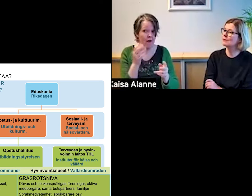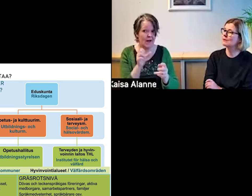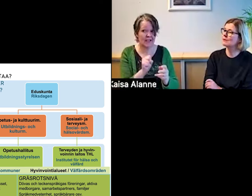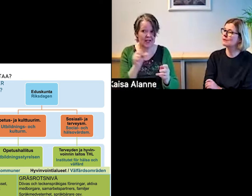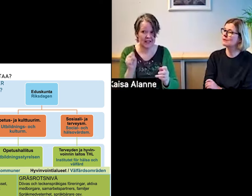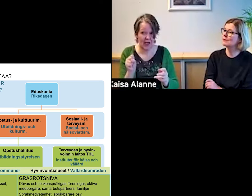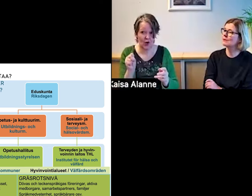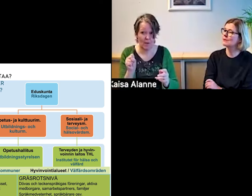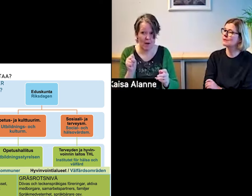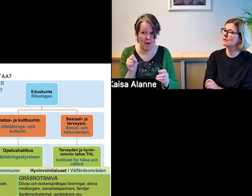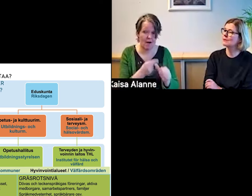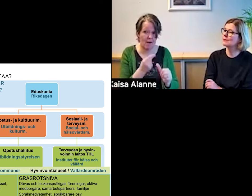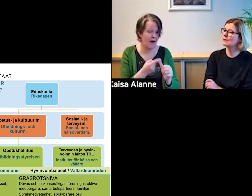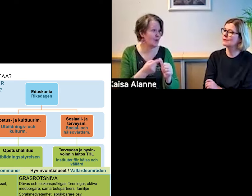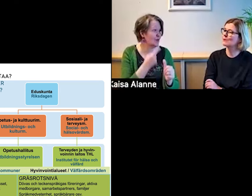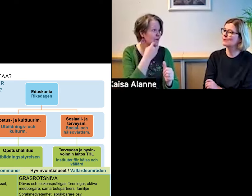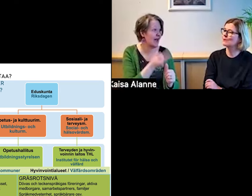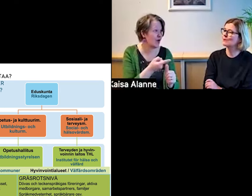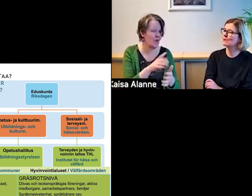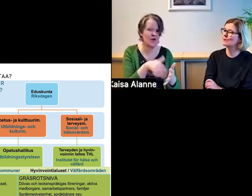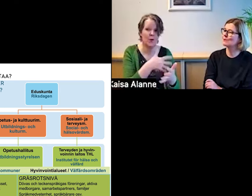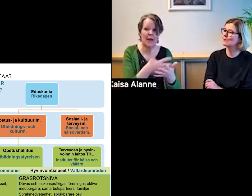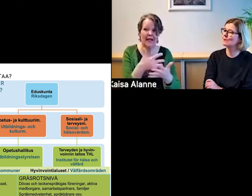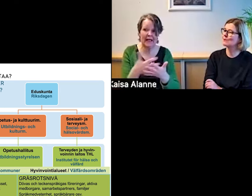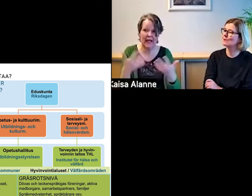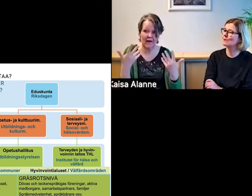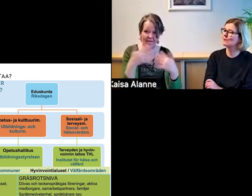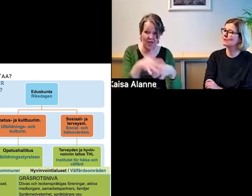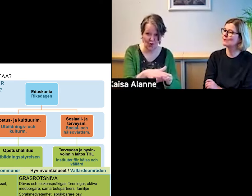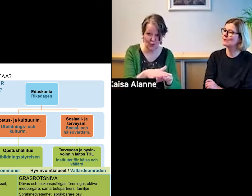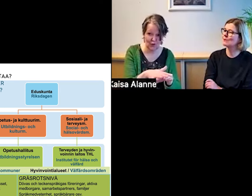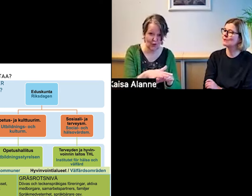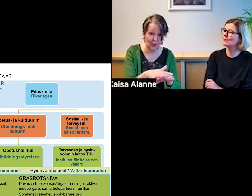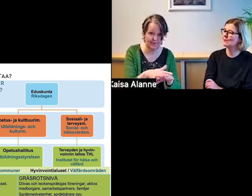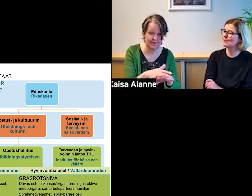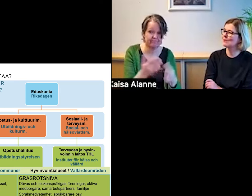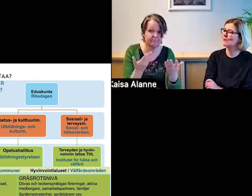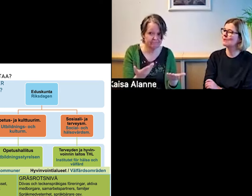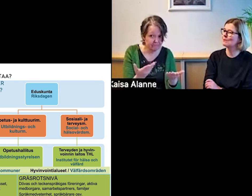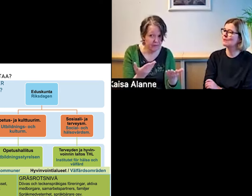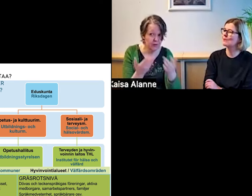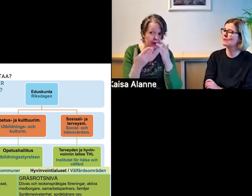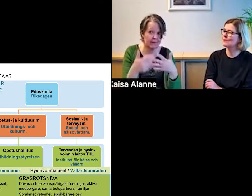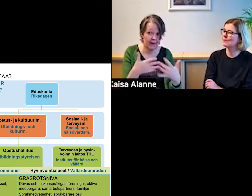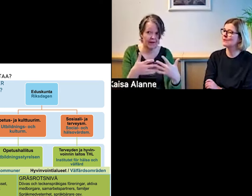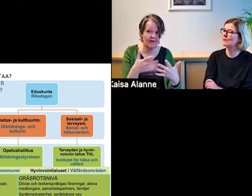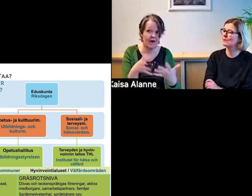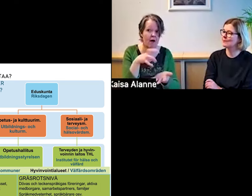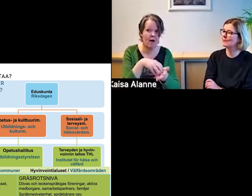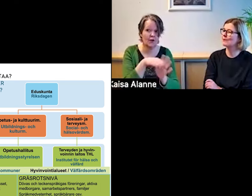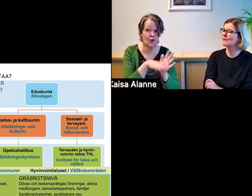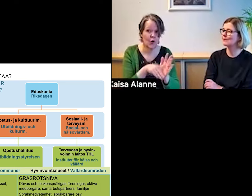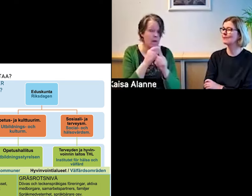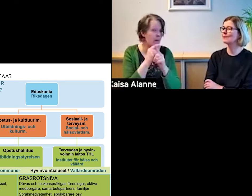sitä viestiä sitten päättäjille. Ja kuten Sari Sarkomaa tuossa päivän avauksessa sanoi,